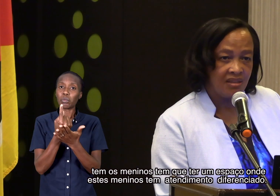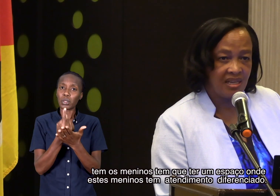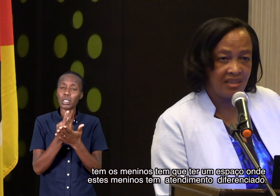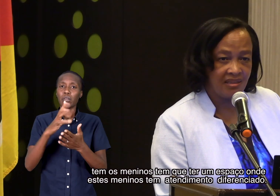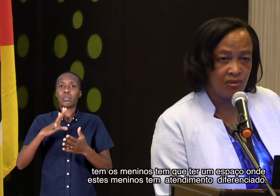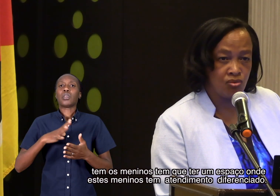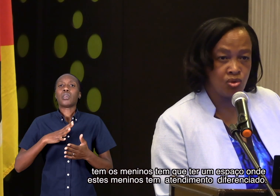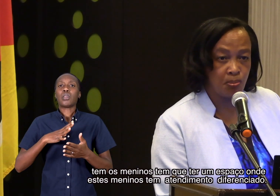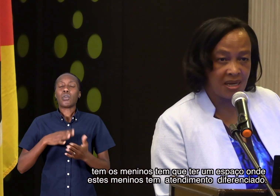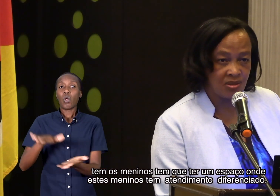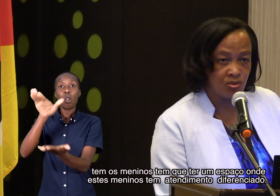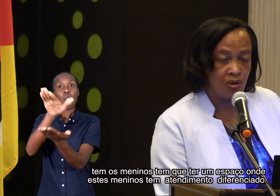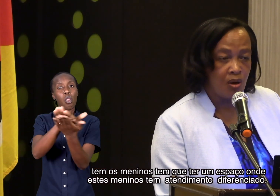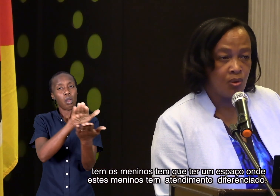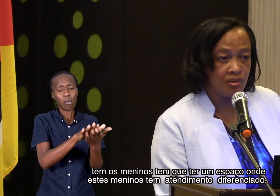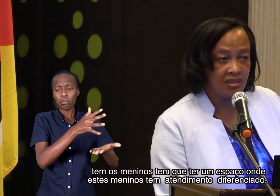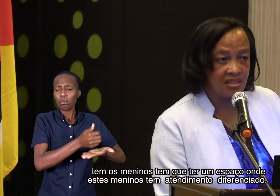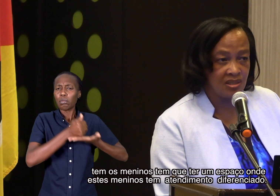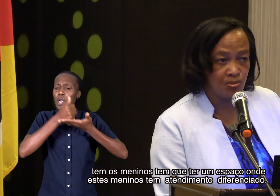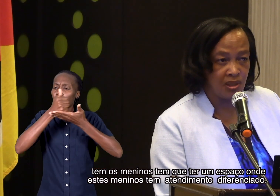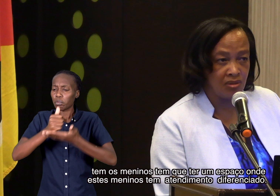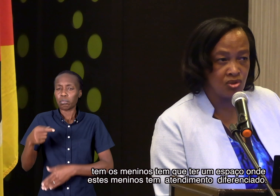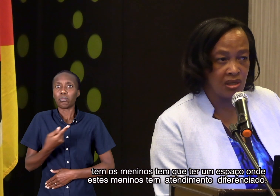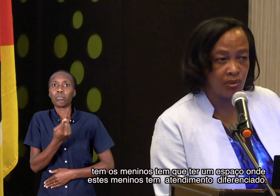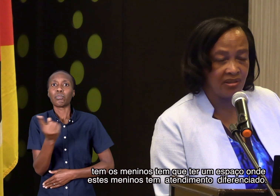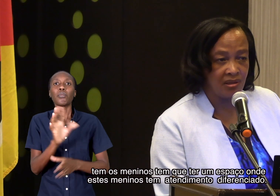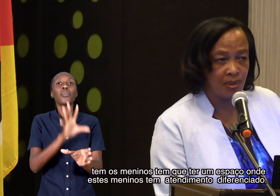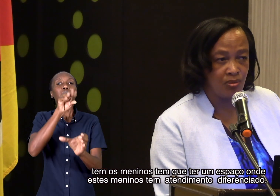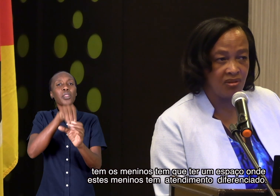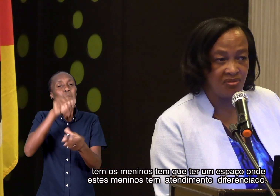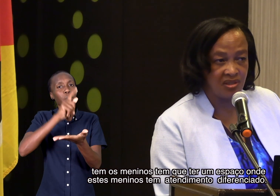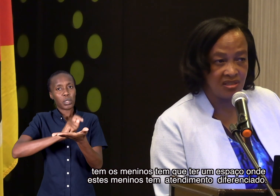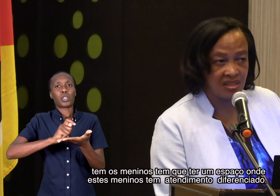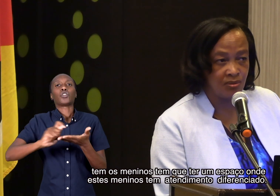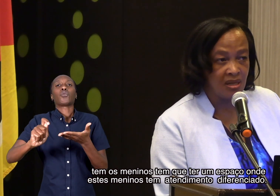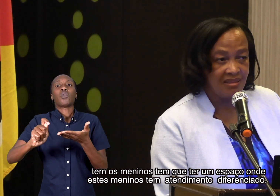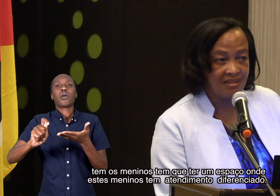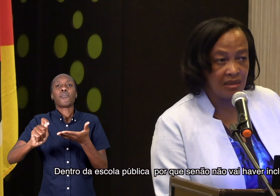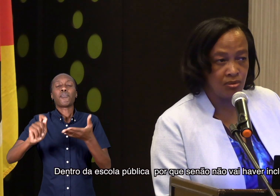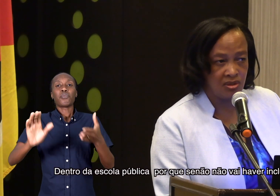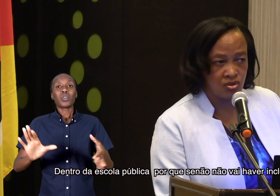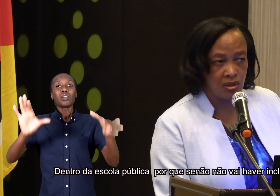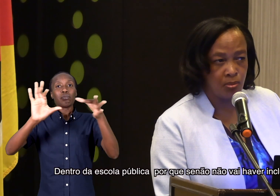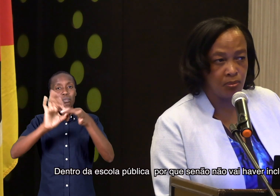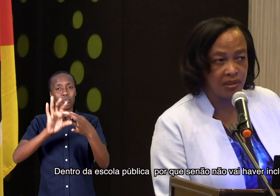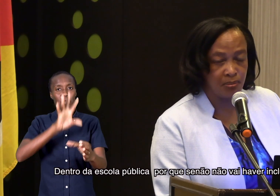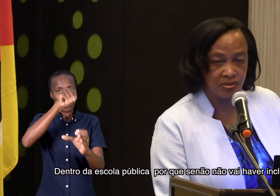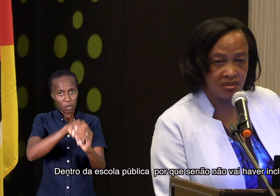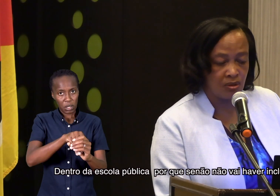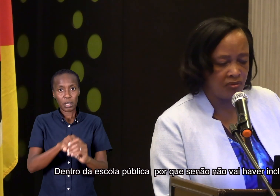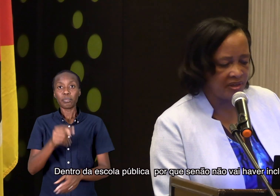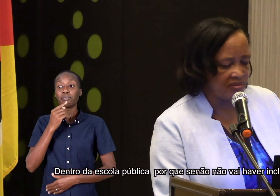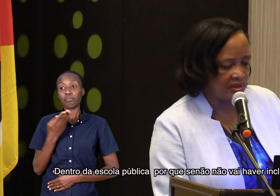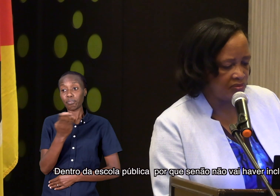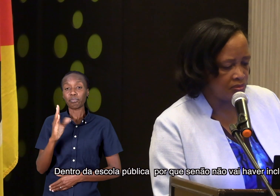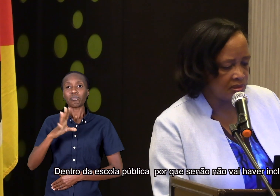autismo, tem que ter um espaço onde esses meninos tenham um atendimento diferenciado dentro da escola pública, porque